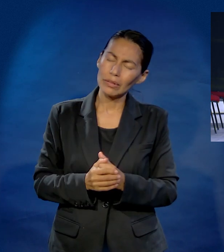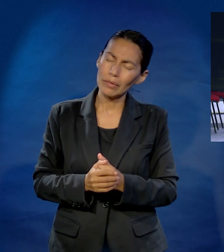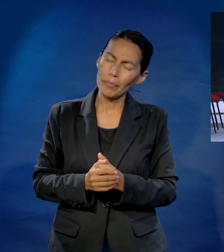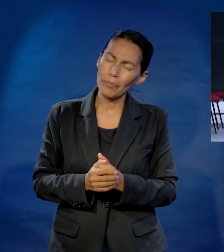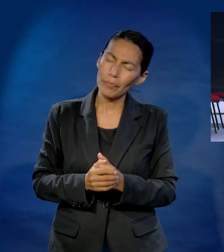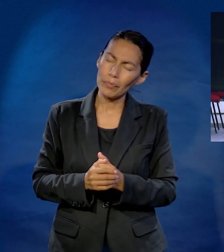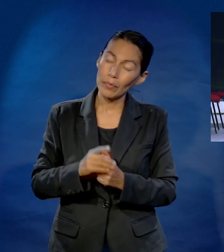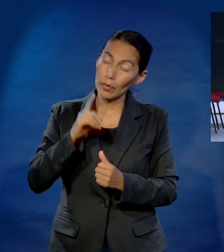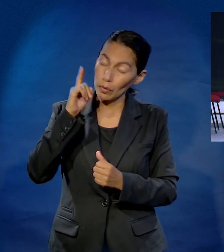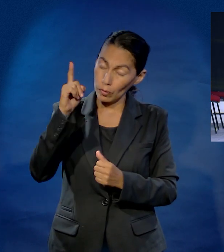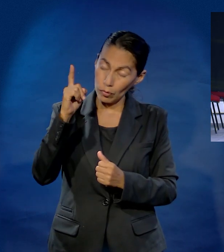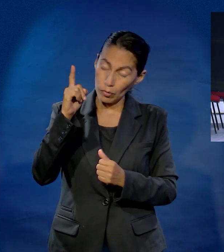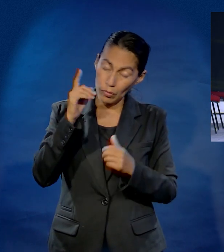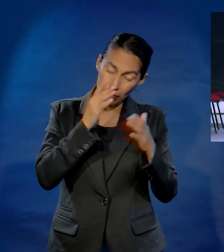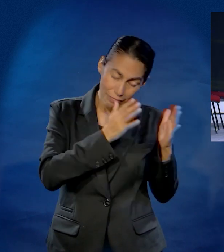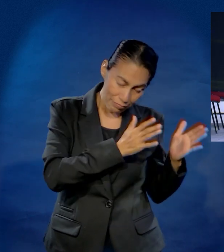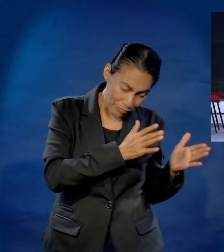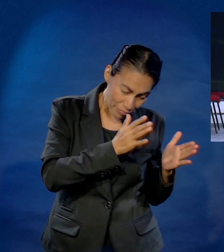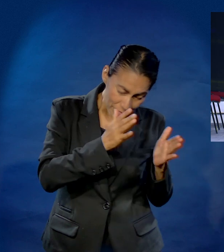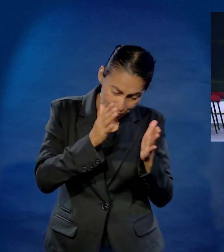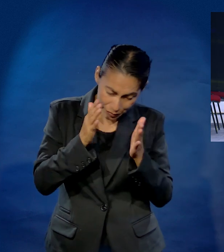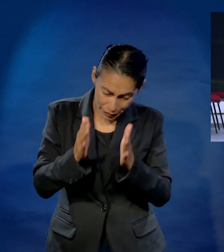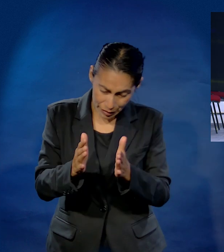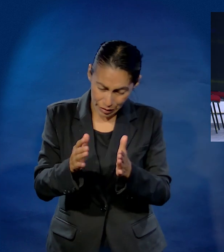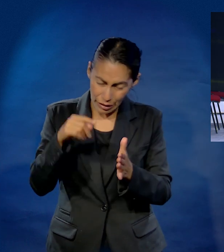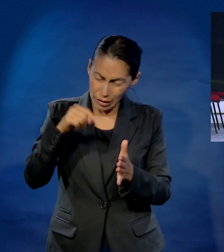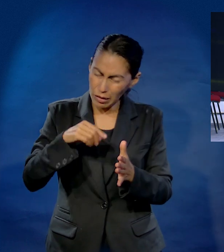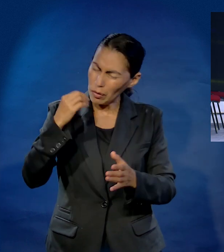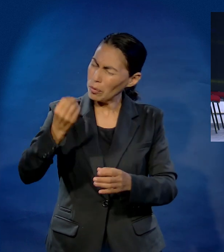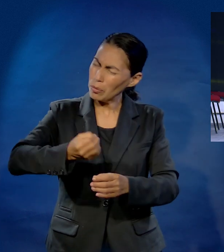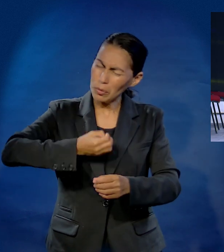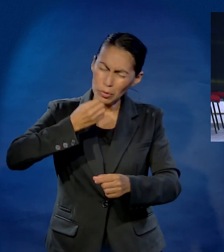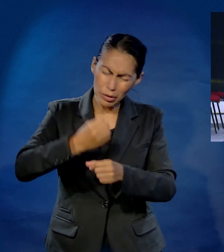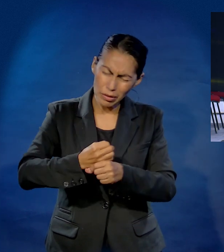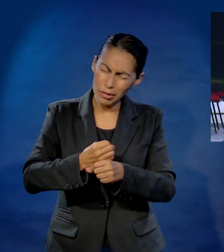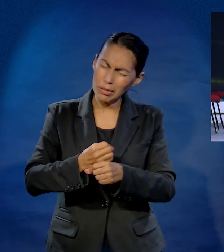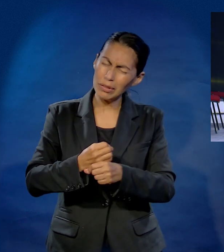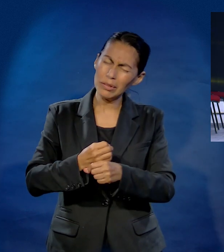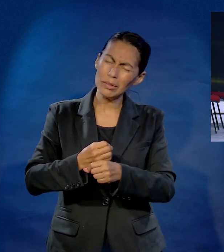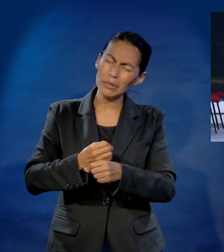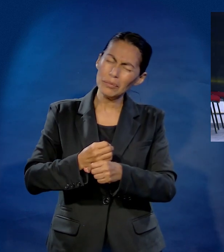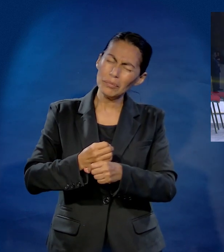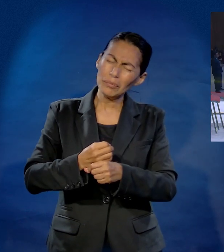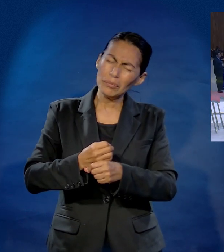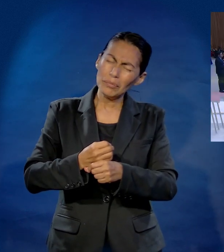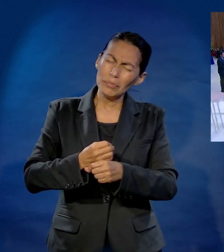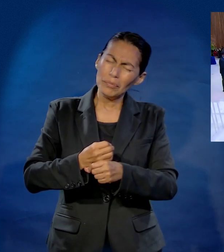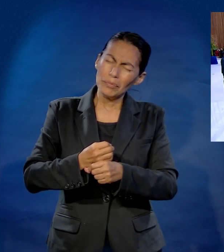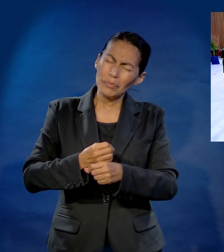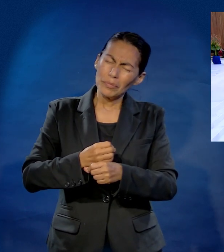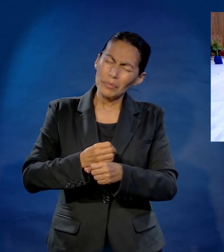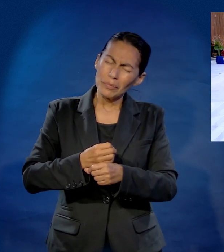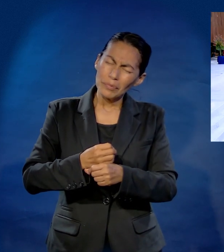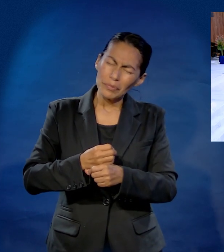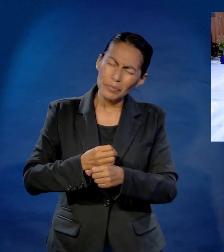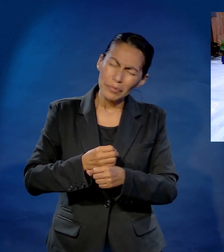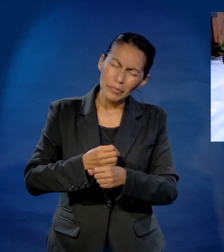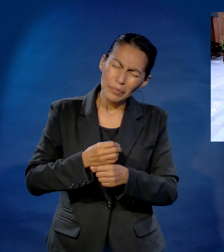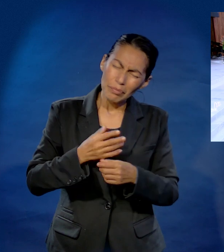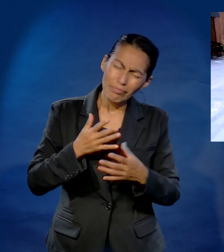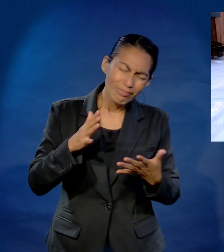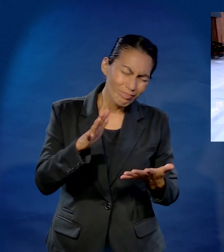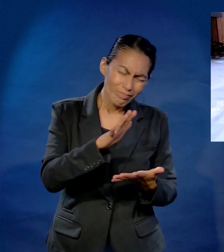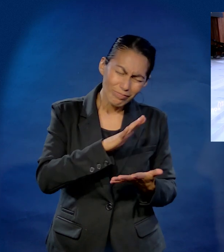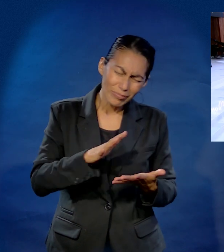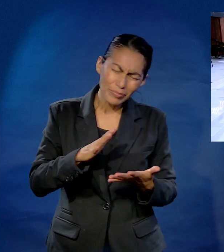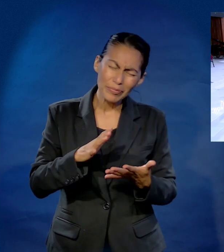Tú planeaste que aquí se dieran oportunidades, plataformas, año tras año, para que